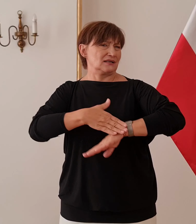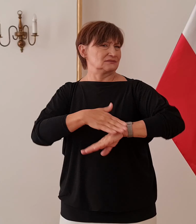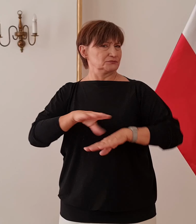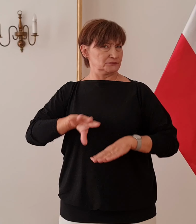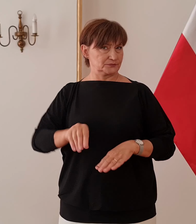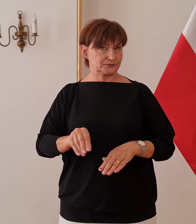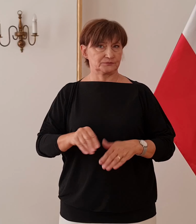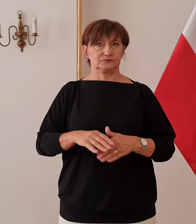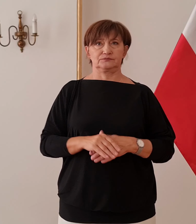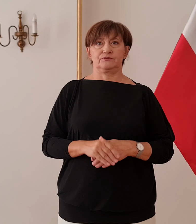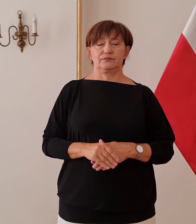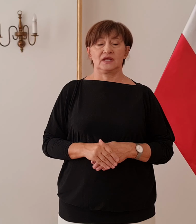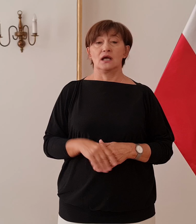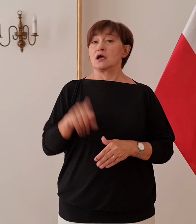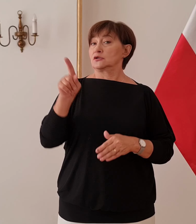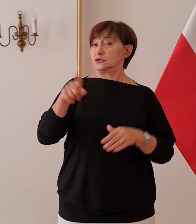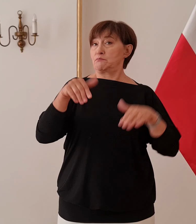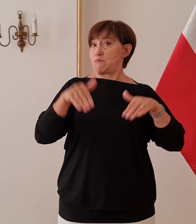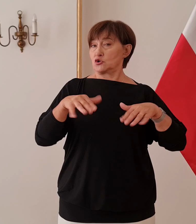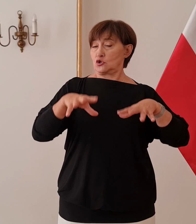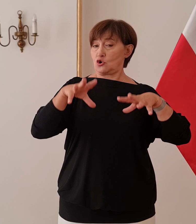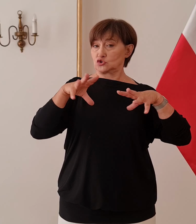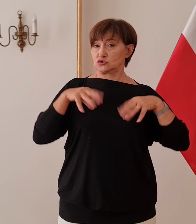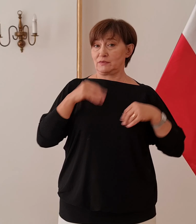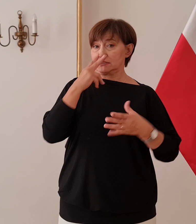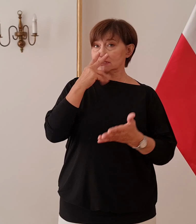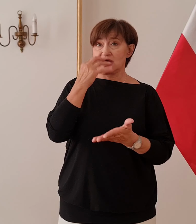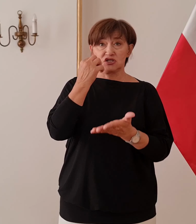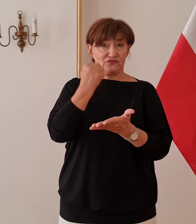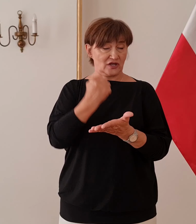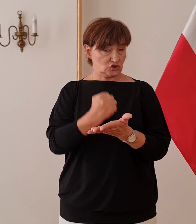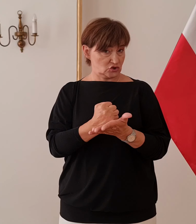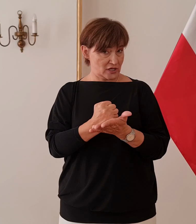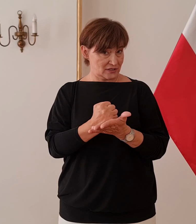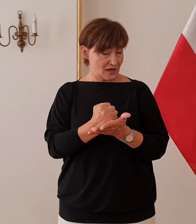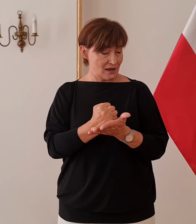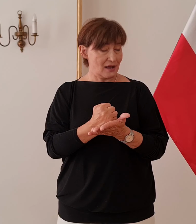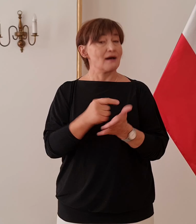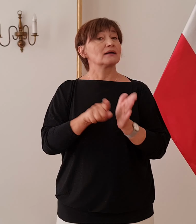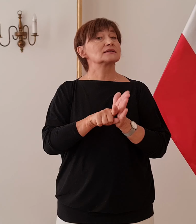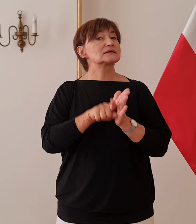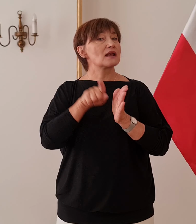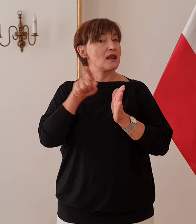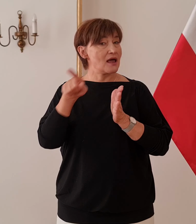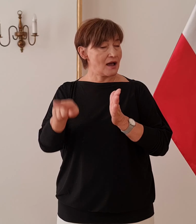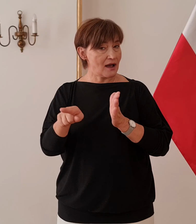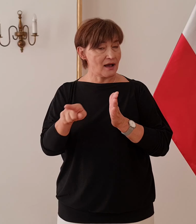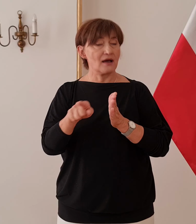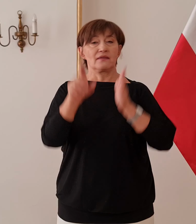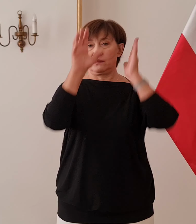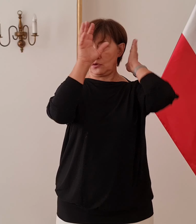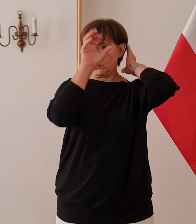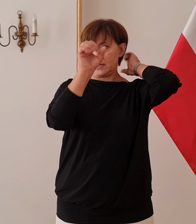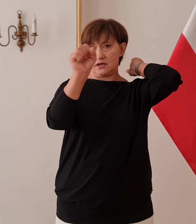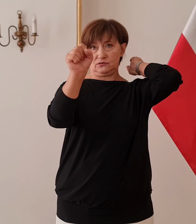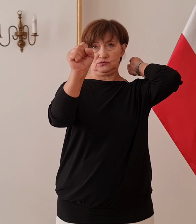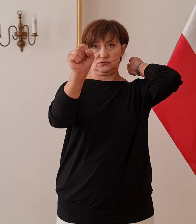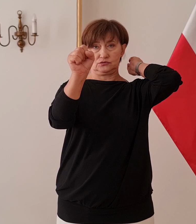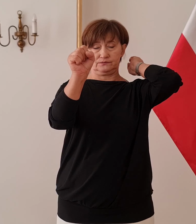wydaniem zaświadczenia do celów notarialnych, a także budową